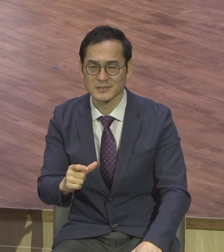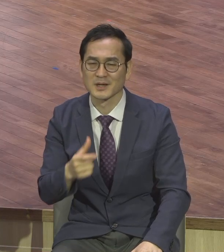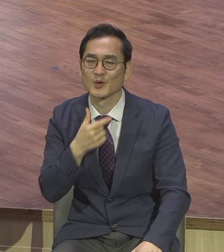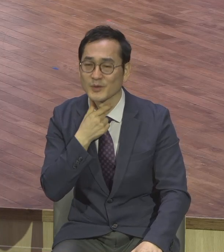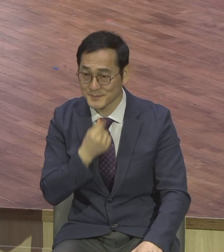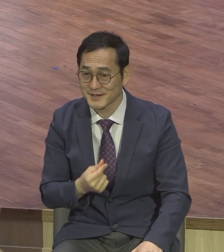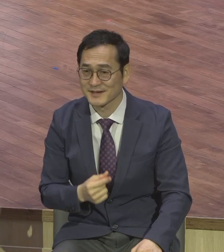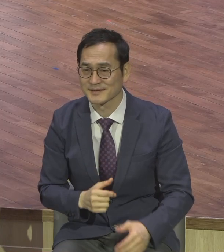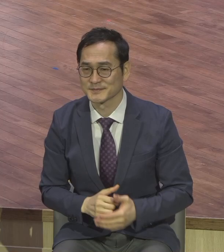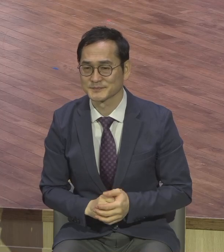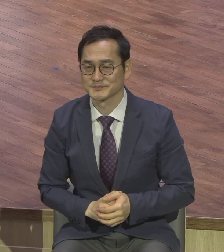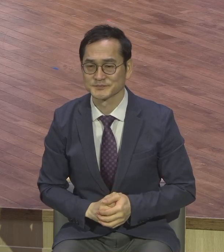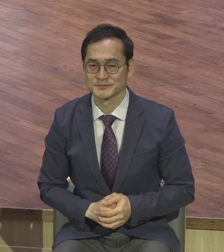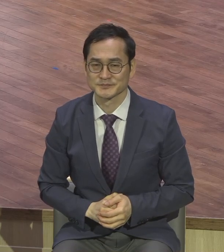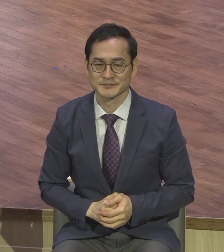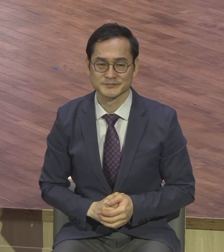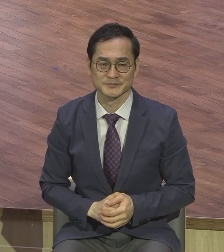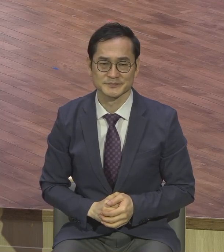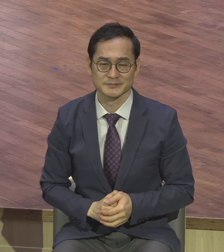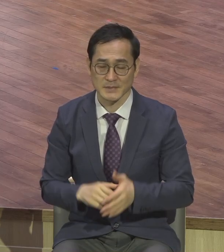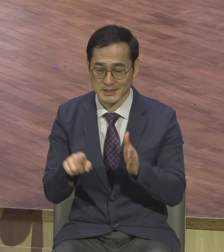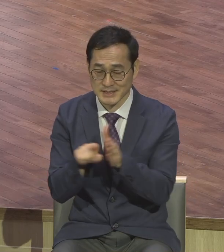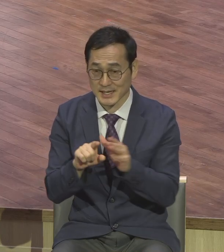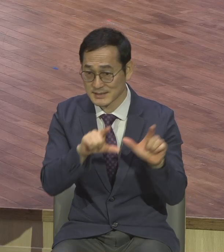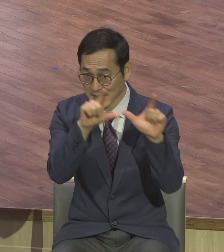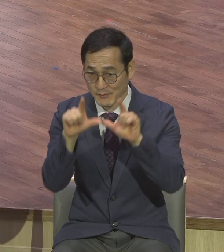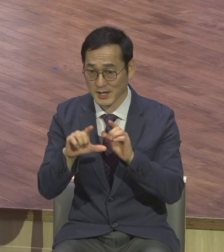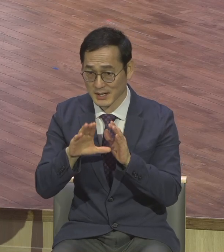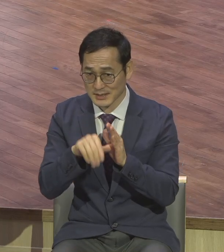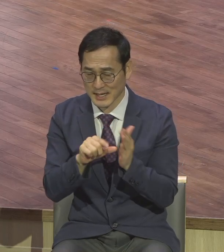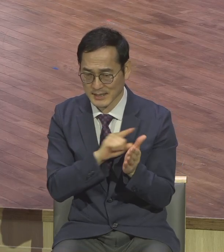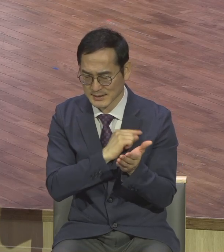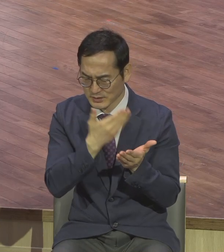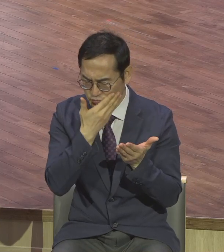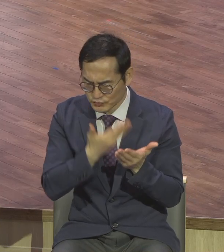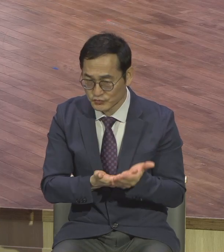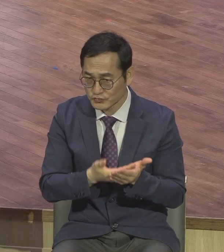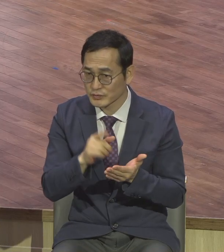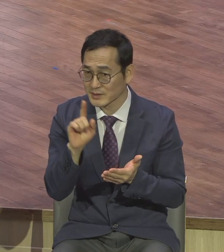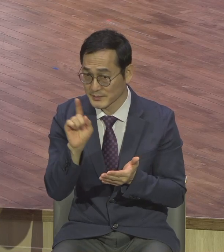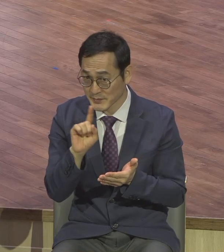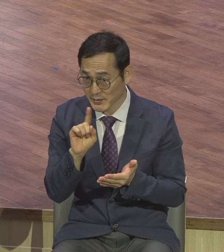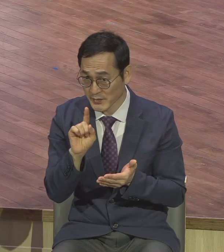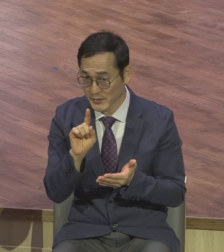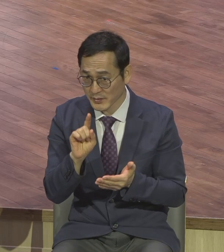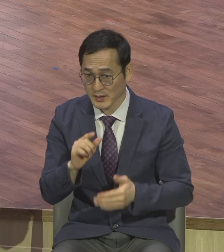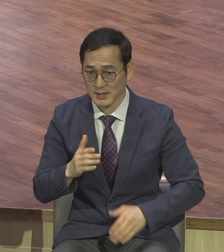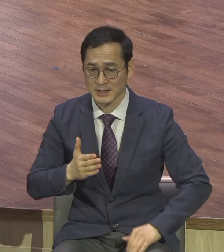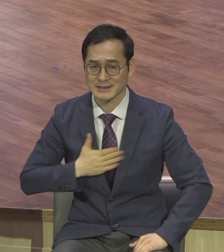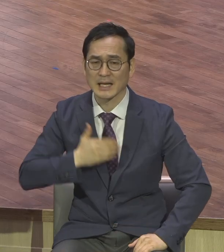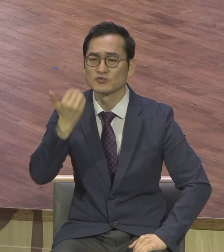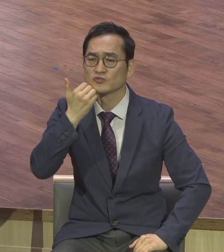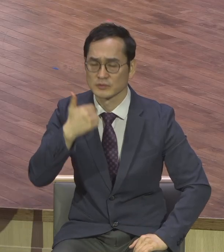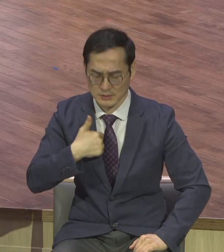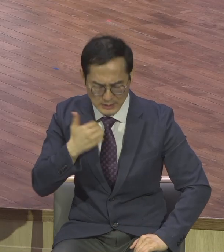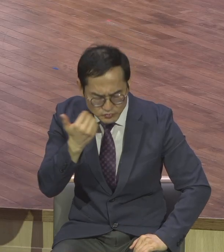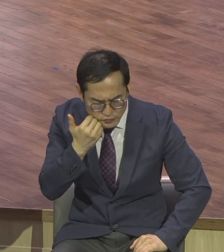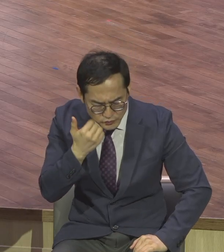축복합니다. 신앙생활하면서 가장 중요한 것 중에 하나가 뭐냐? 내가 누구냐라는